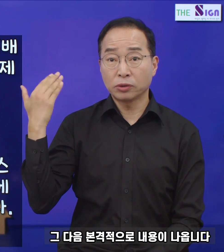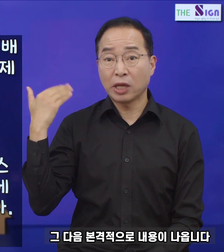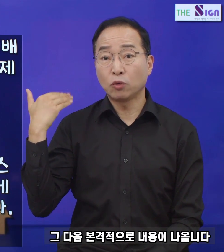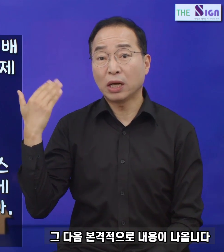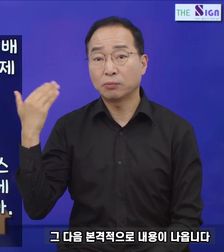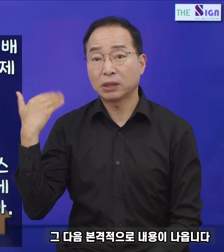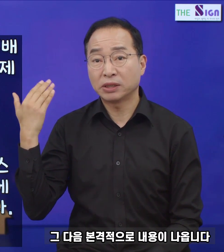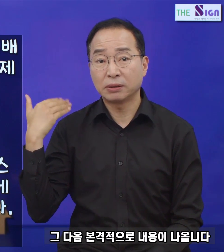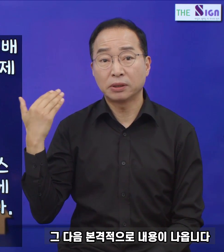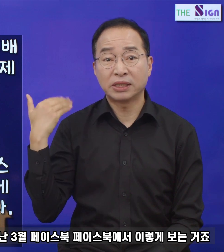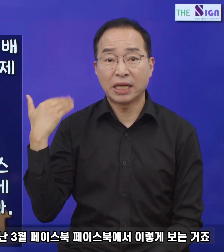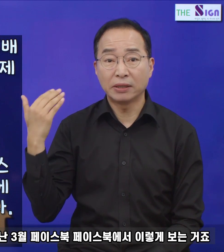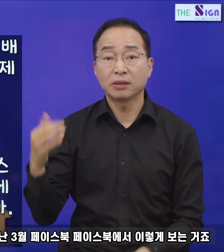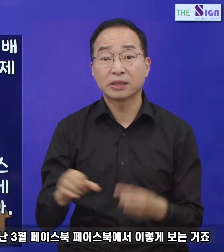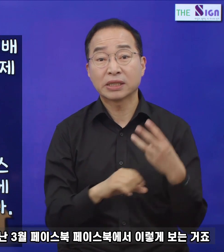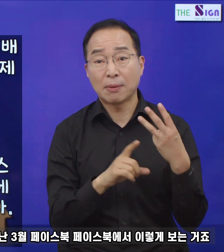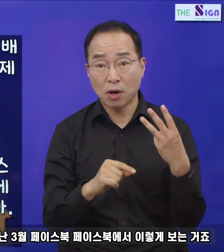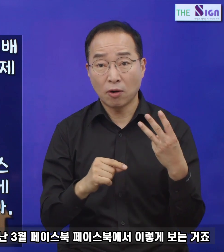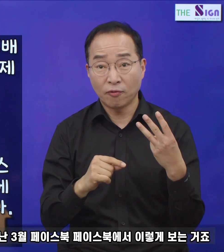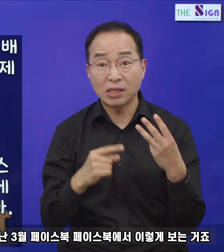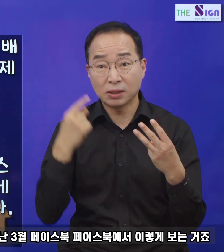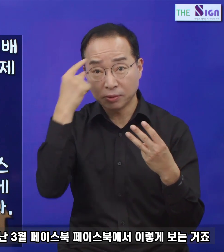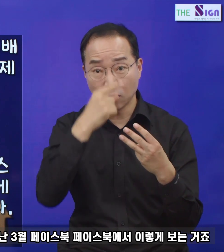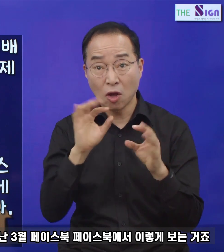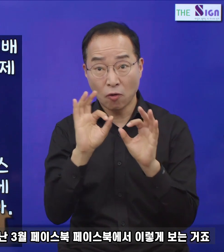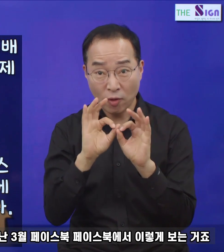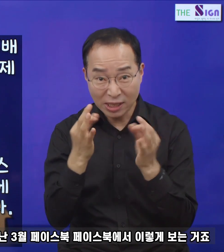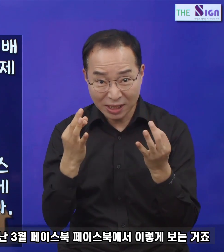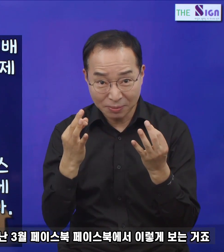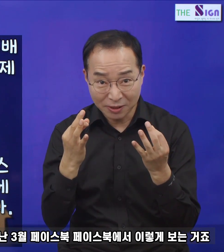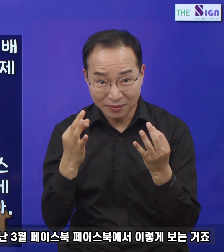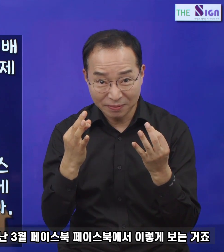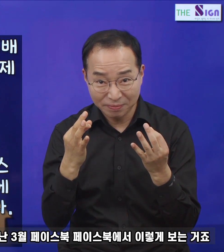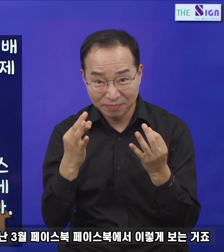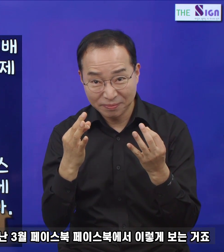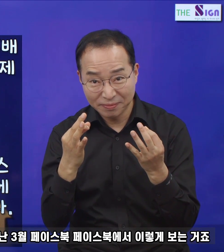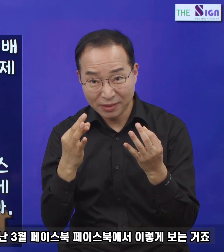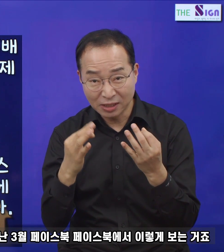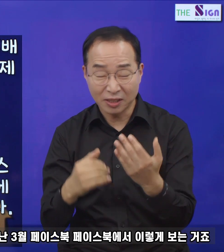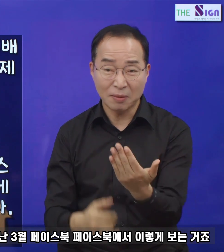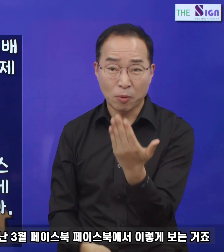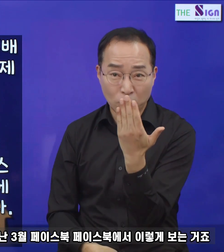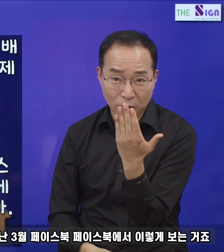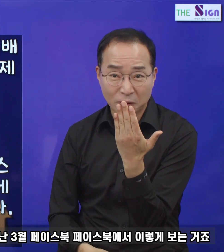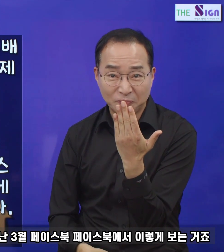내용이 나옵니다. 지난 3월 페이스북에서 이렇게 보는 거죠.